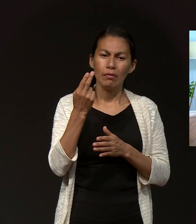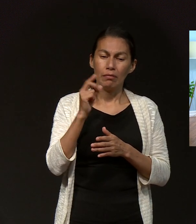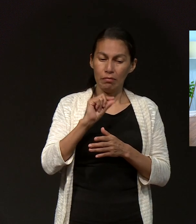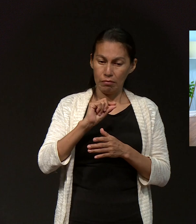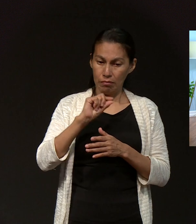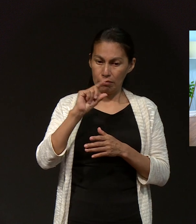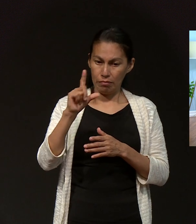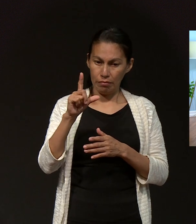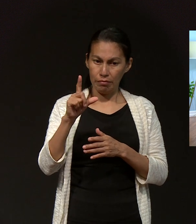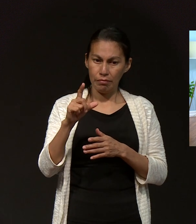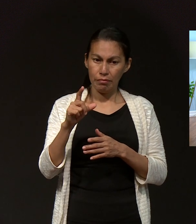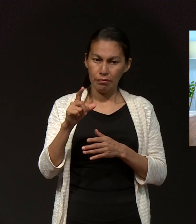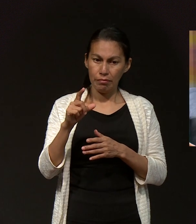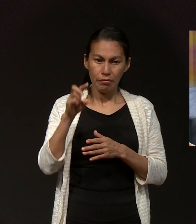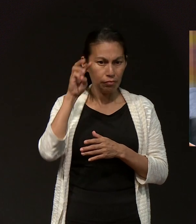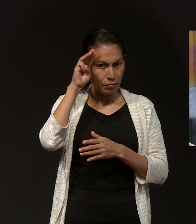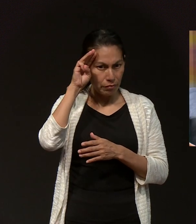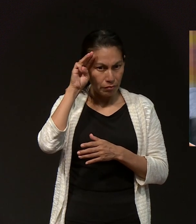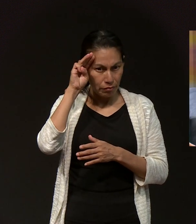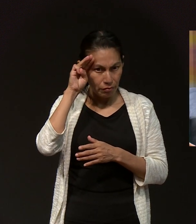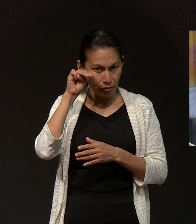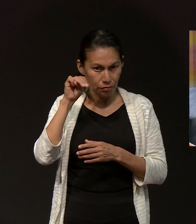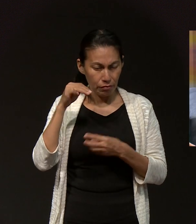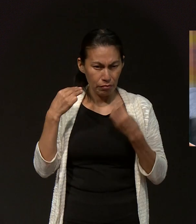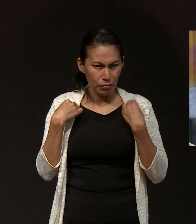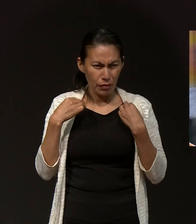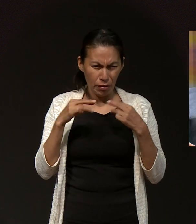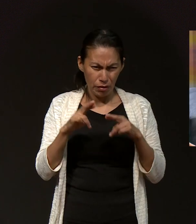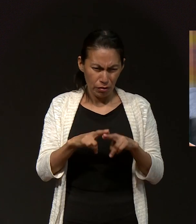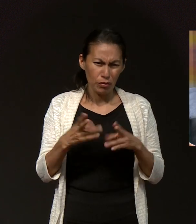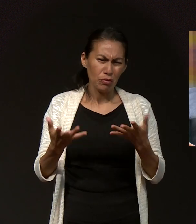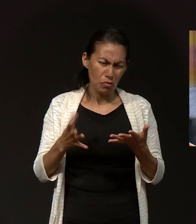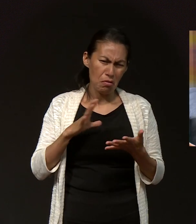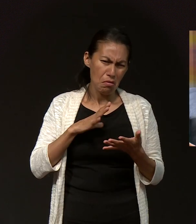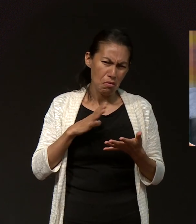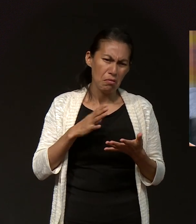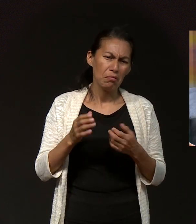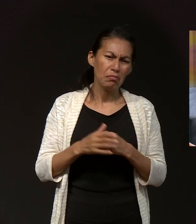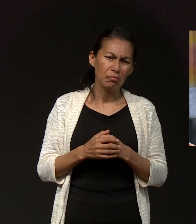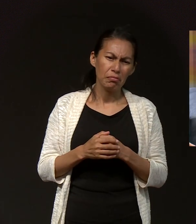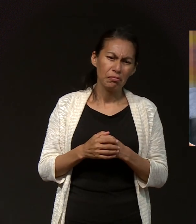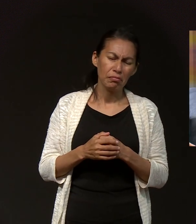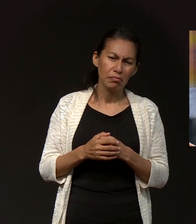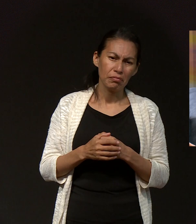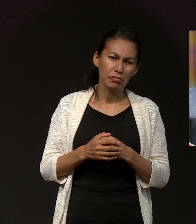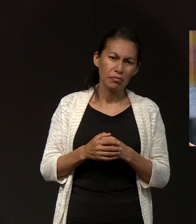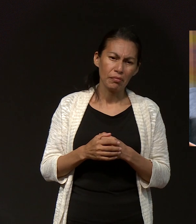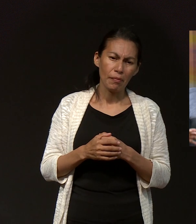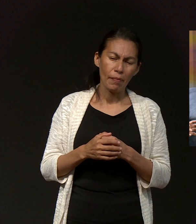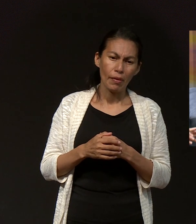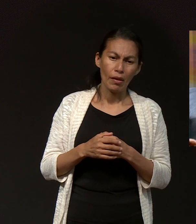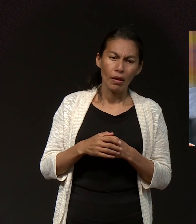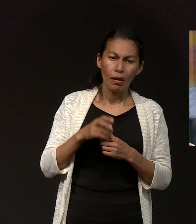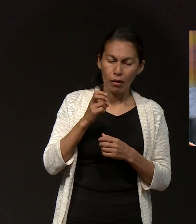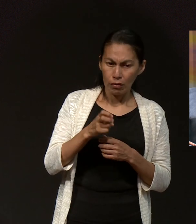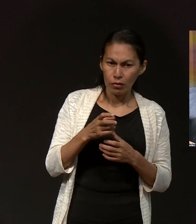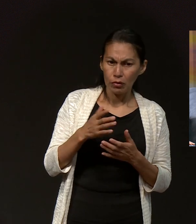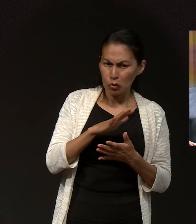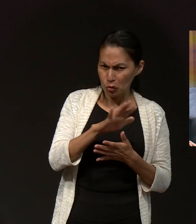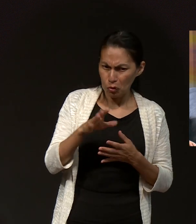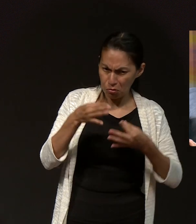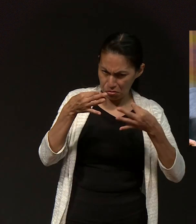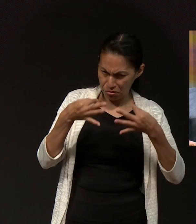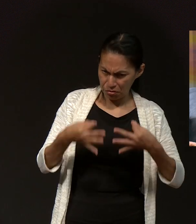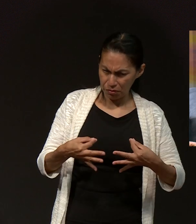un plan de maestría en un periodo más corto, ¿no? Compactado, muy intensivo. Intensivo. Pero